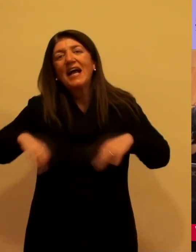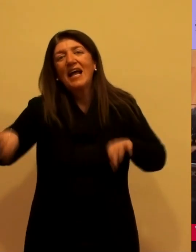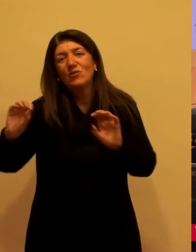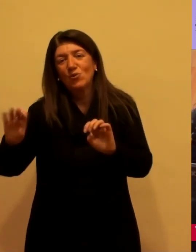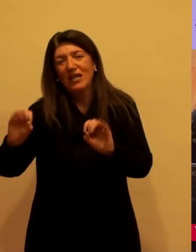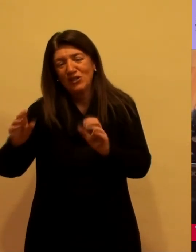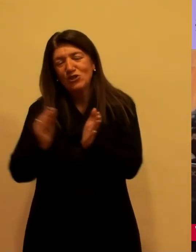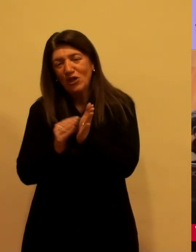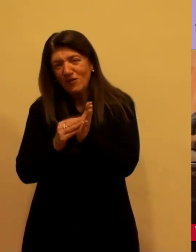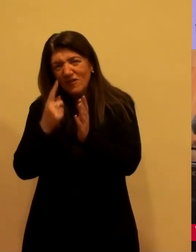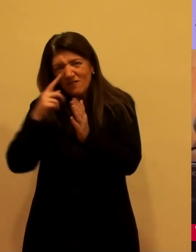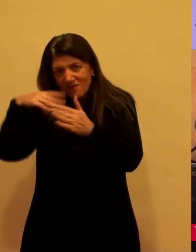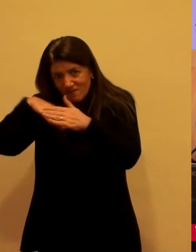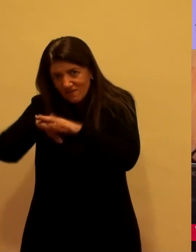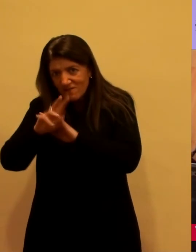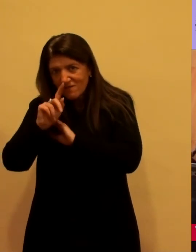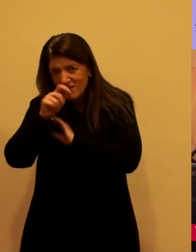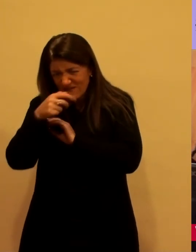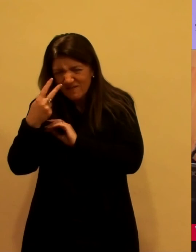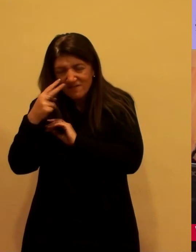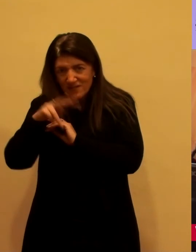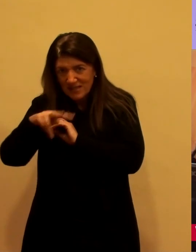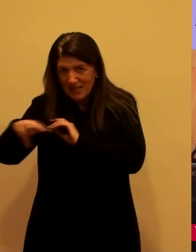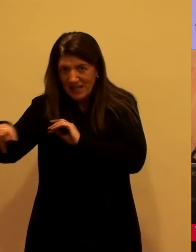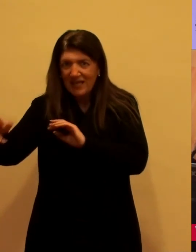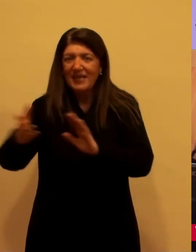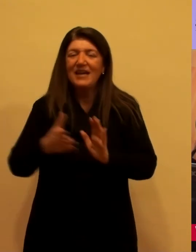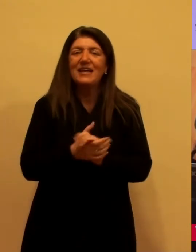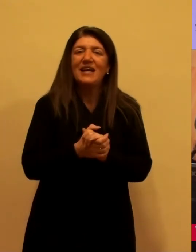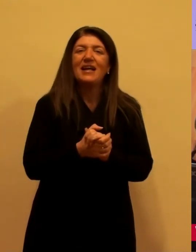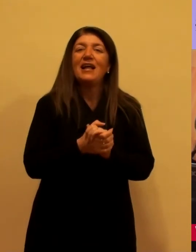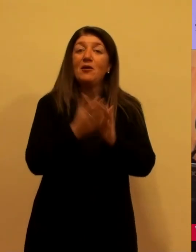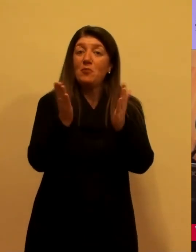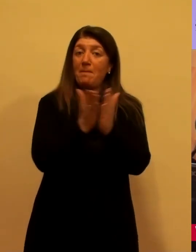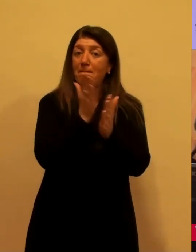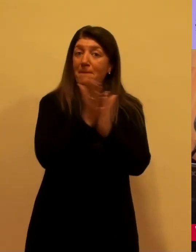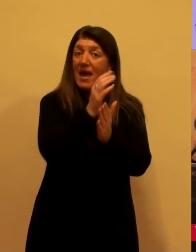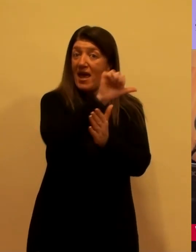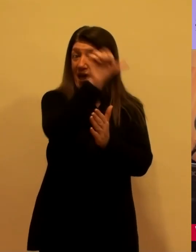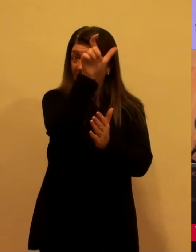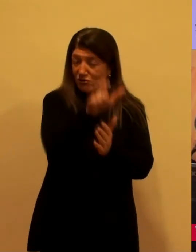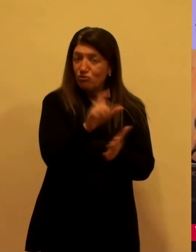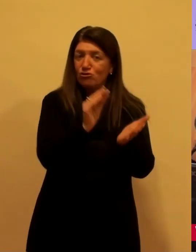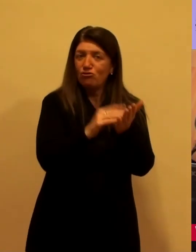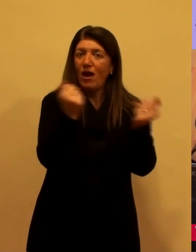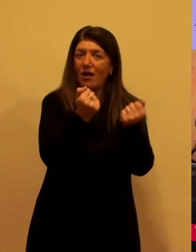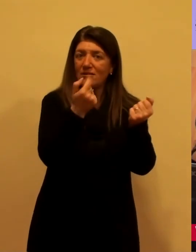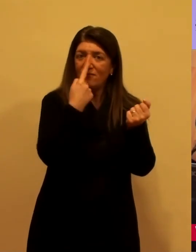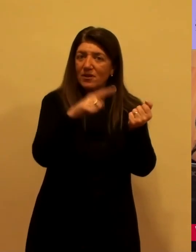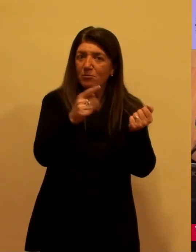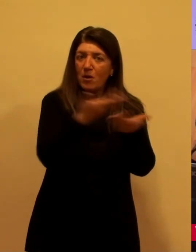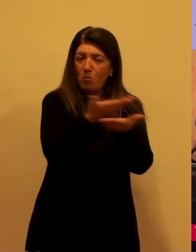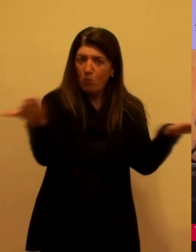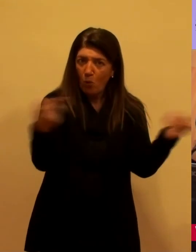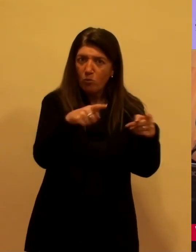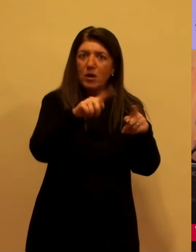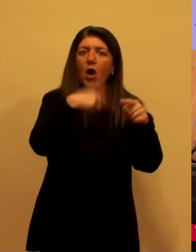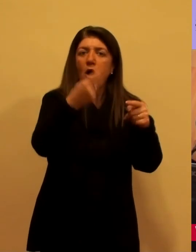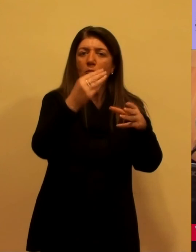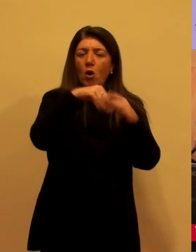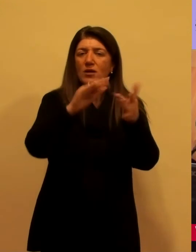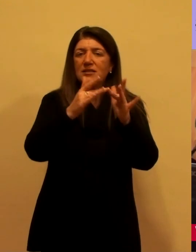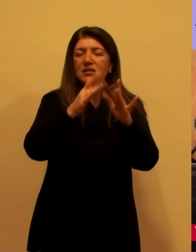cliccate su anche in home page c'è attività per il pubblico, ed è suddiviso poi